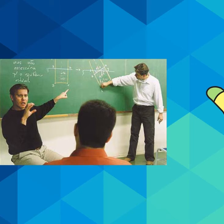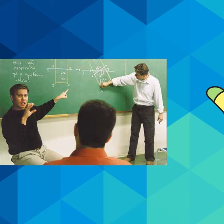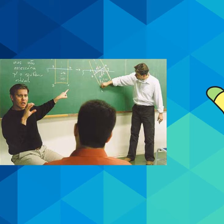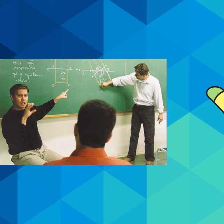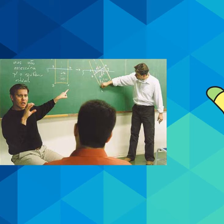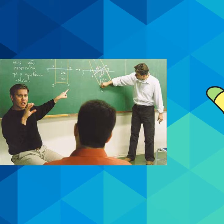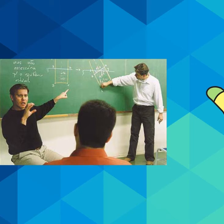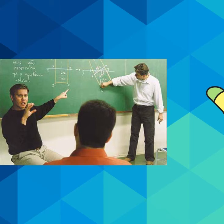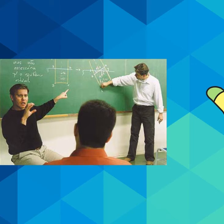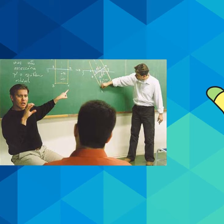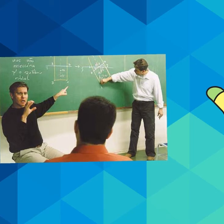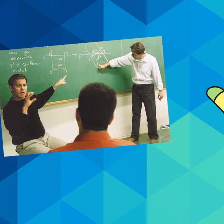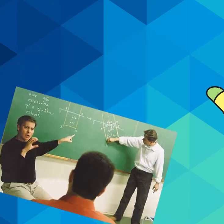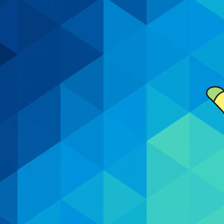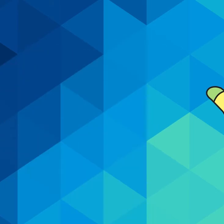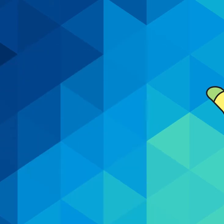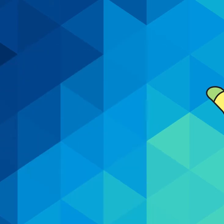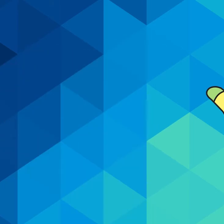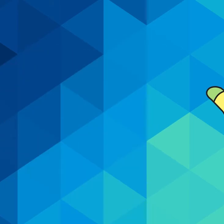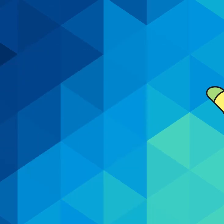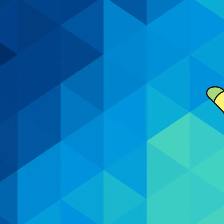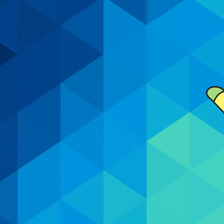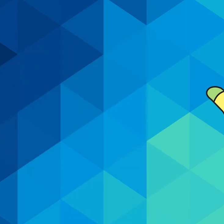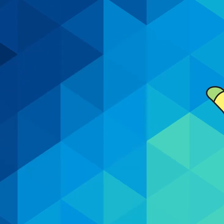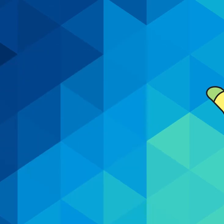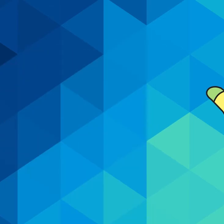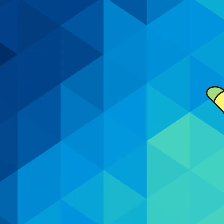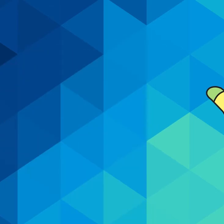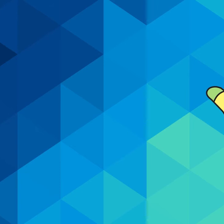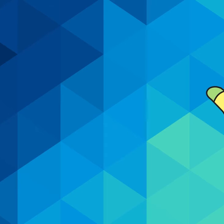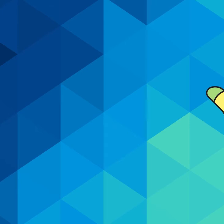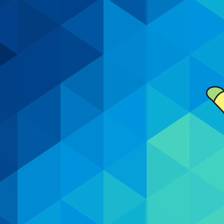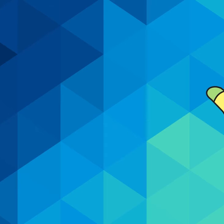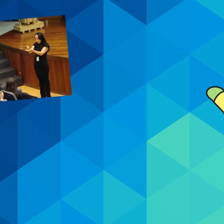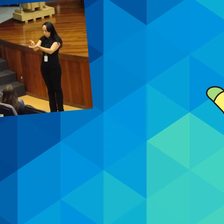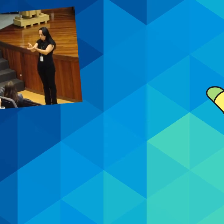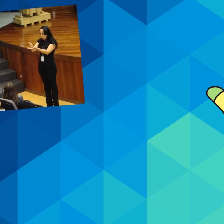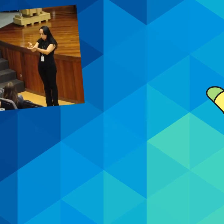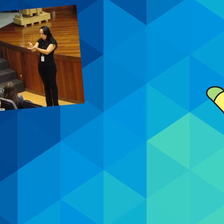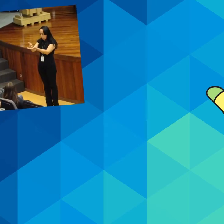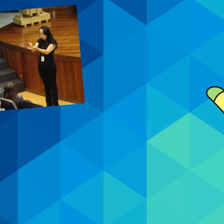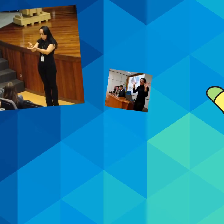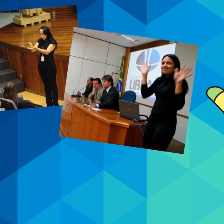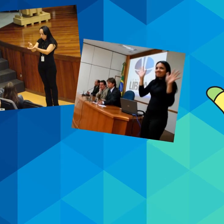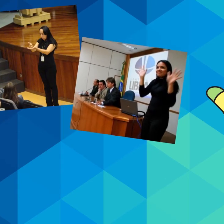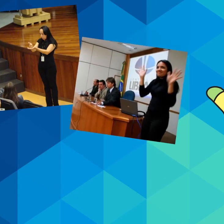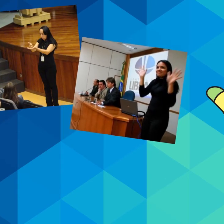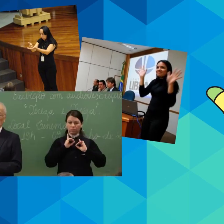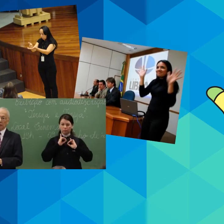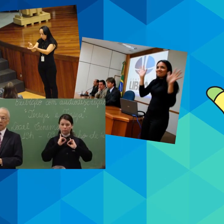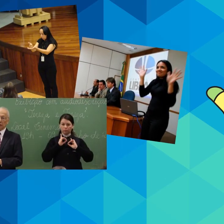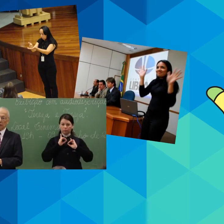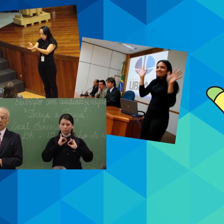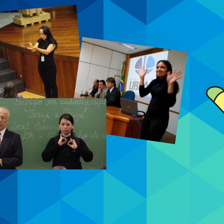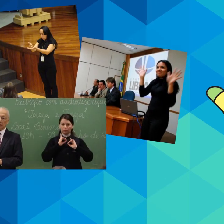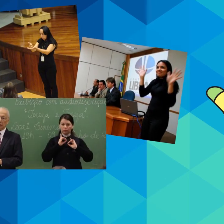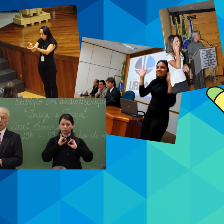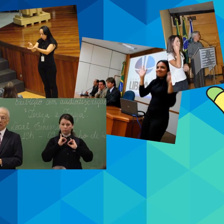ouvintes e o mundo dos surdos. O intérprete atua em várias áreas como palestras, congressos, seminários,